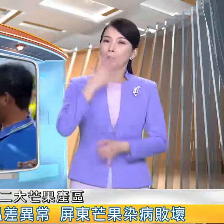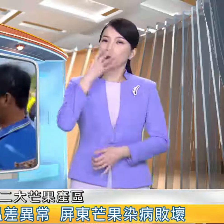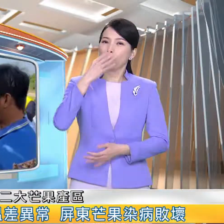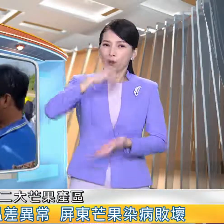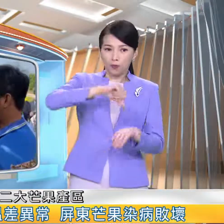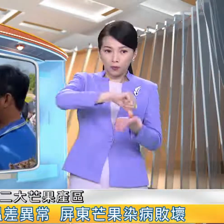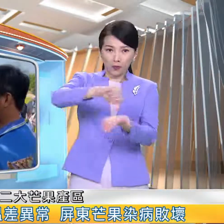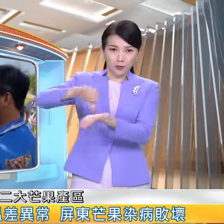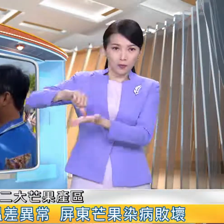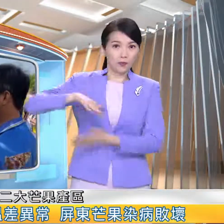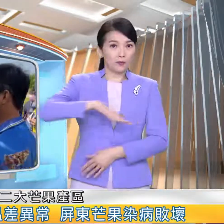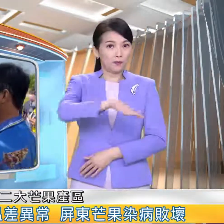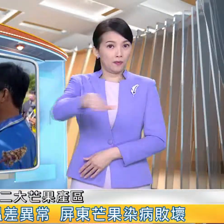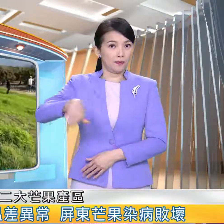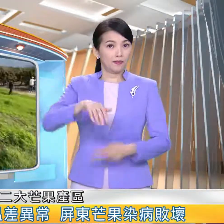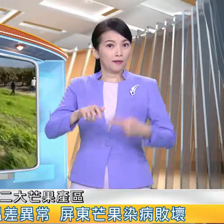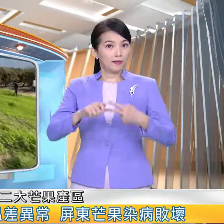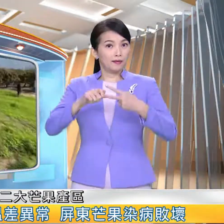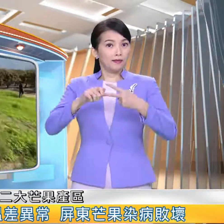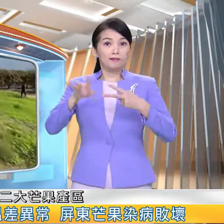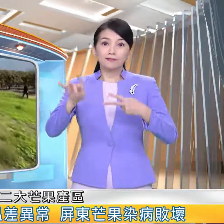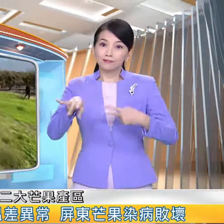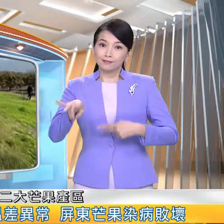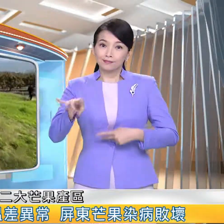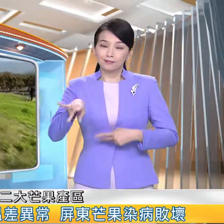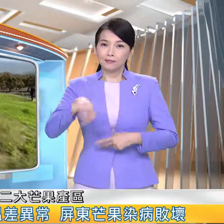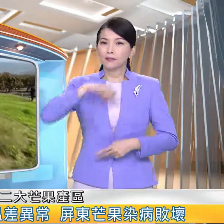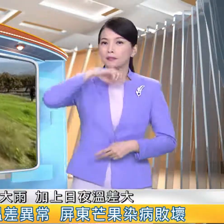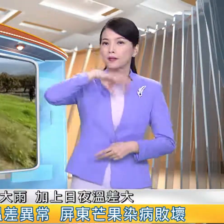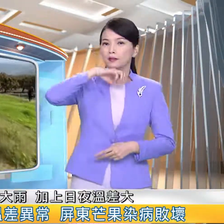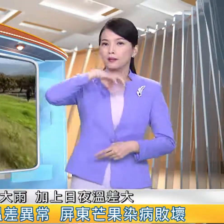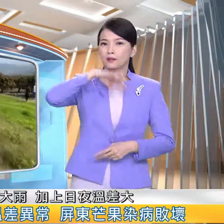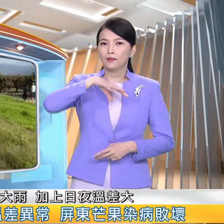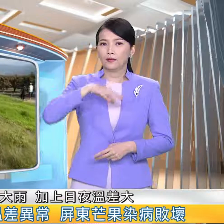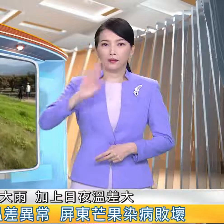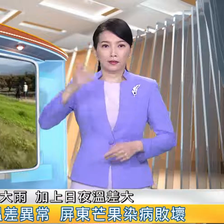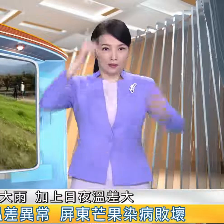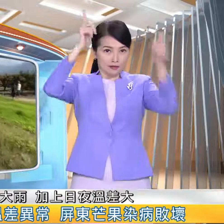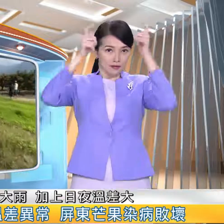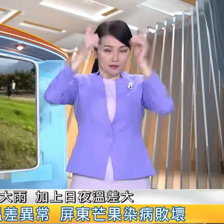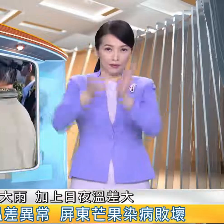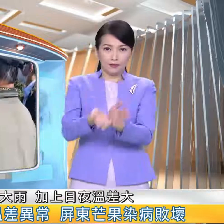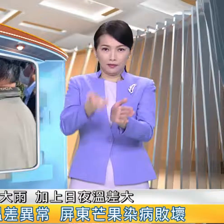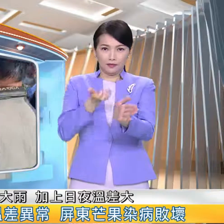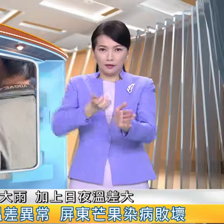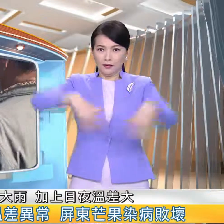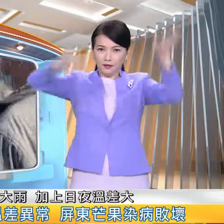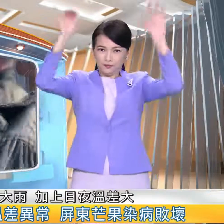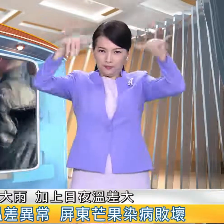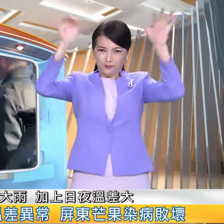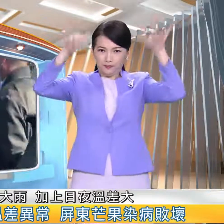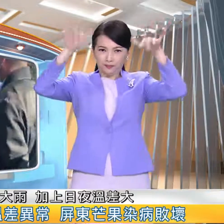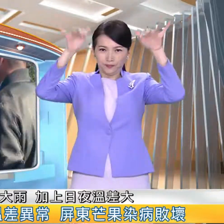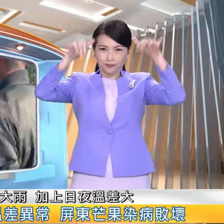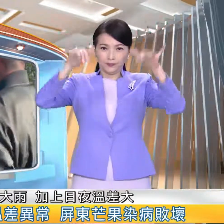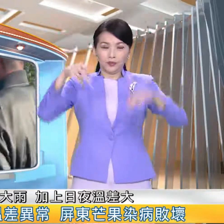屏东是全国第二大芒果的产区，但是年前一波大雨加上日夜温差